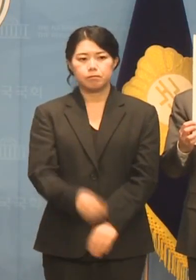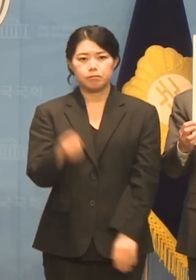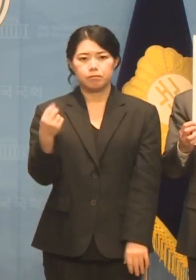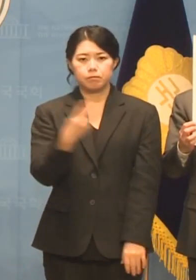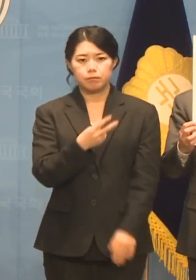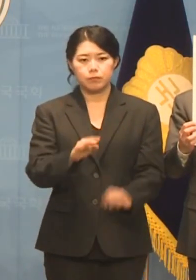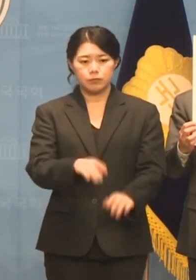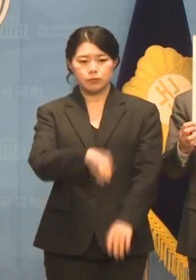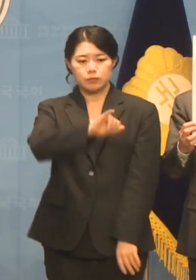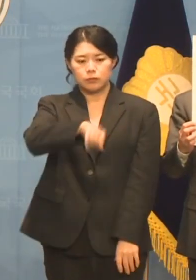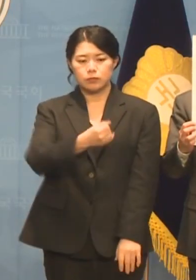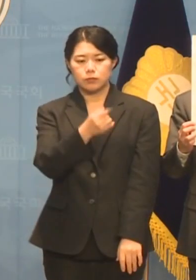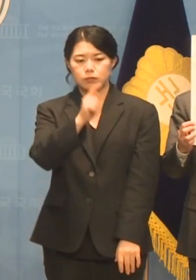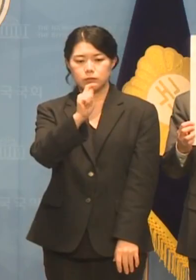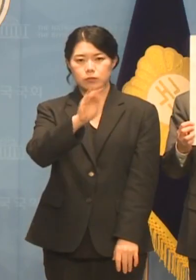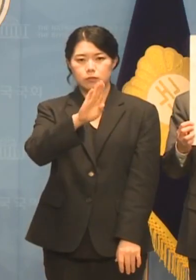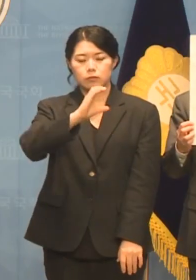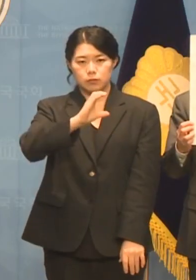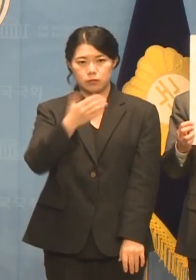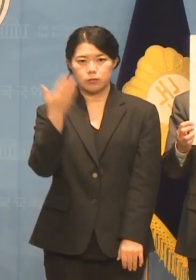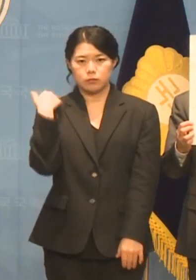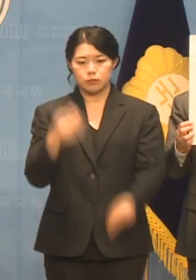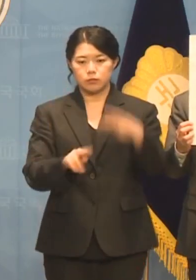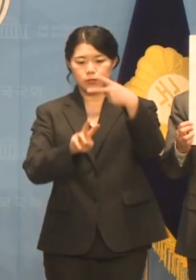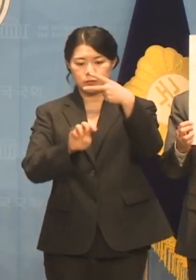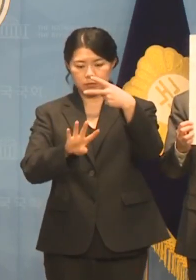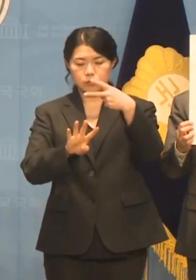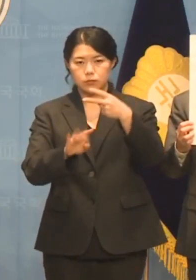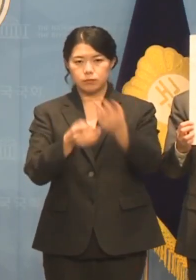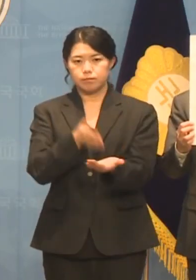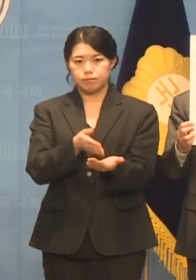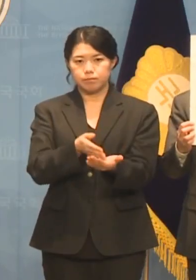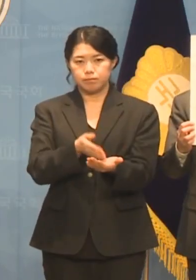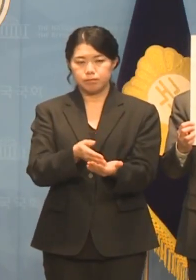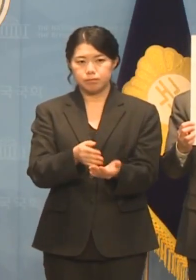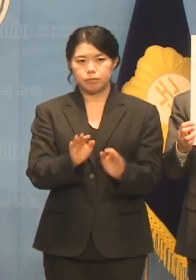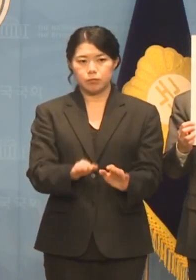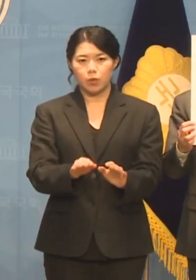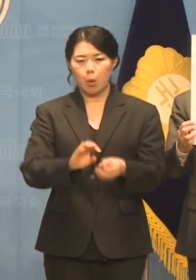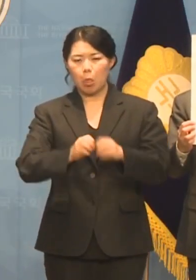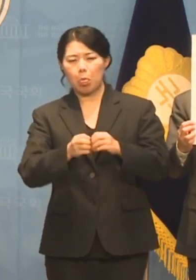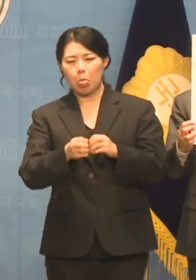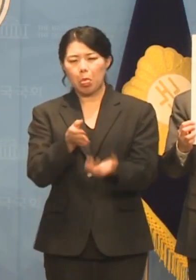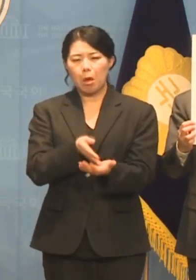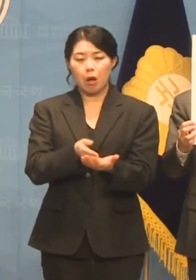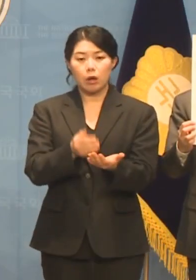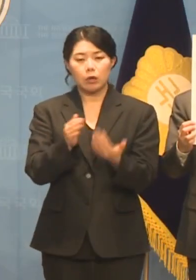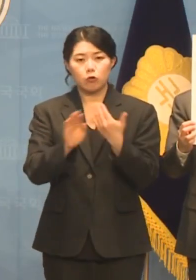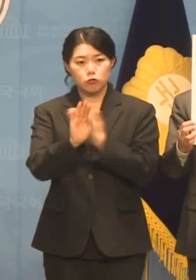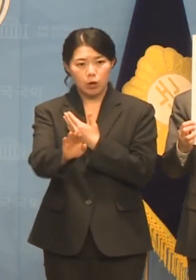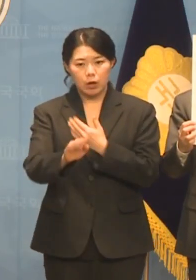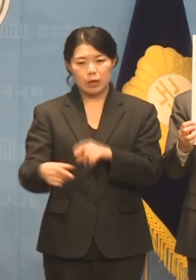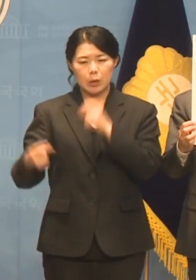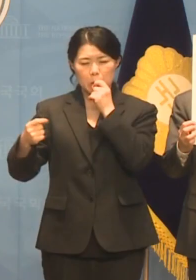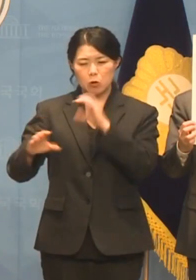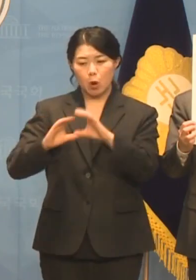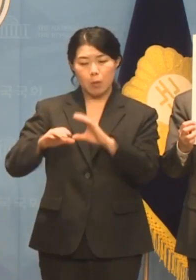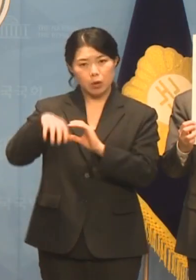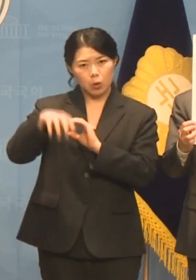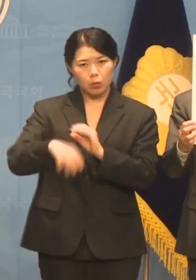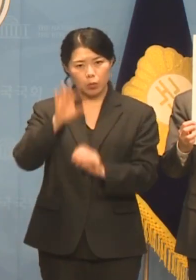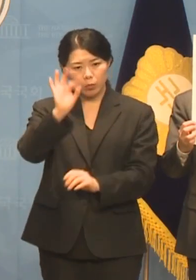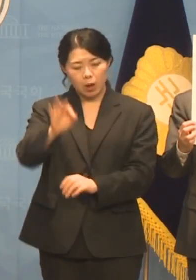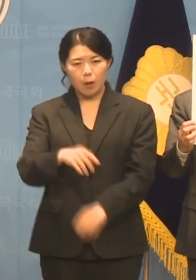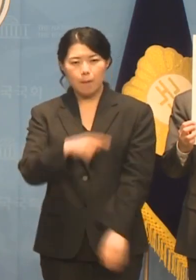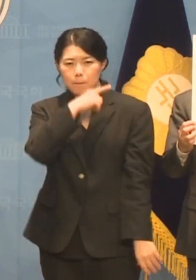한편 JTBC가 지난 2월 24일 보도한 뉴스로 등갑된 음모론 기사 이후에 극우 커뮤니티에서는